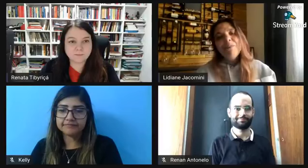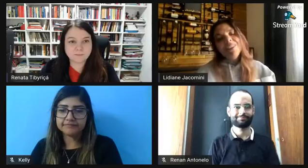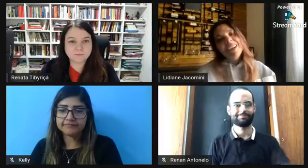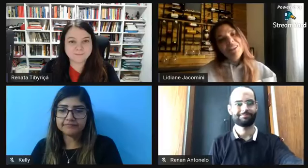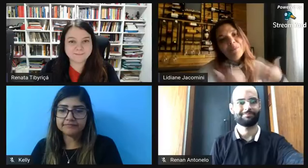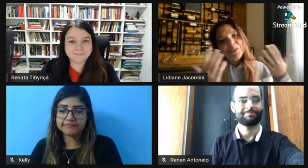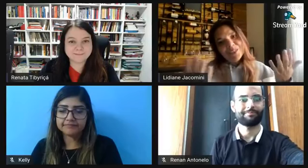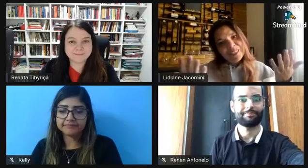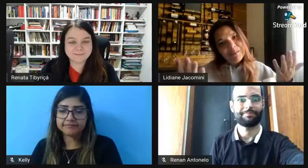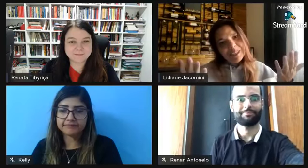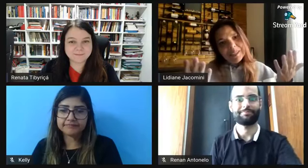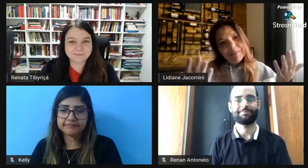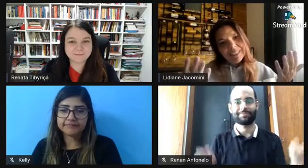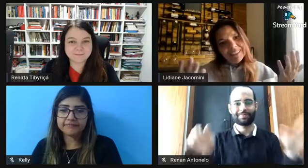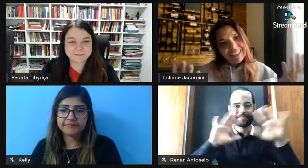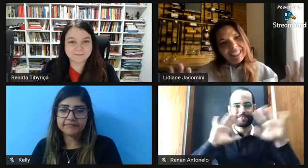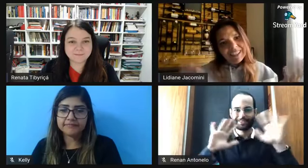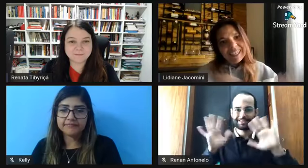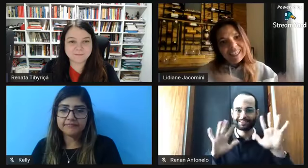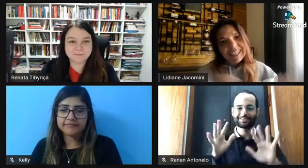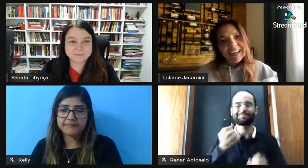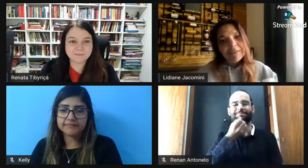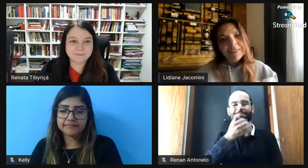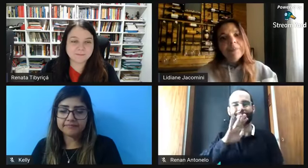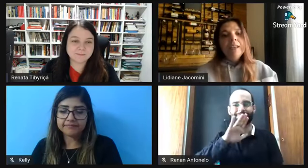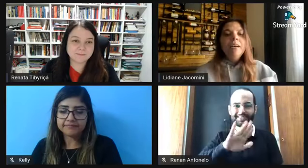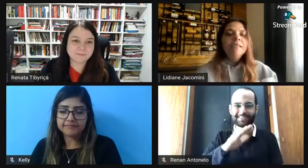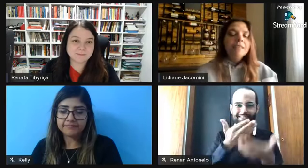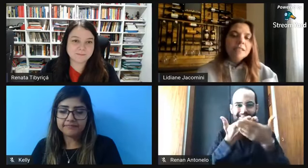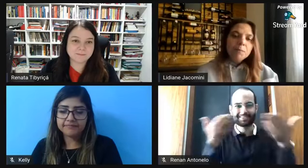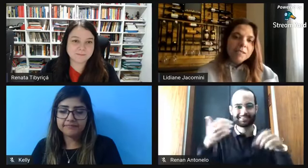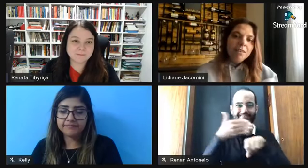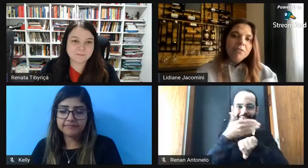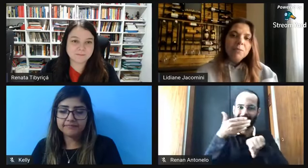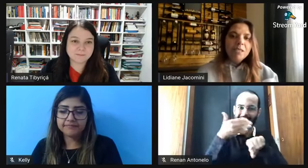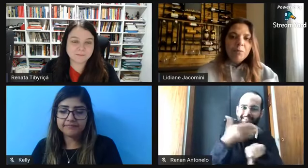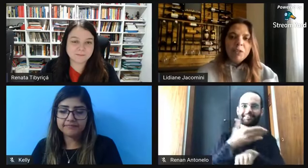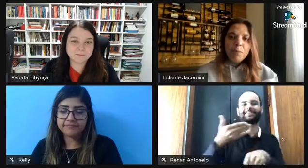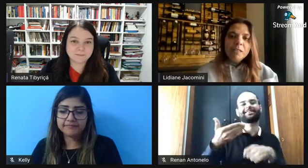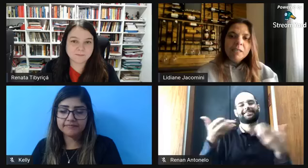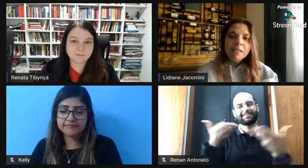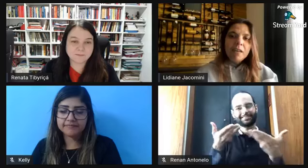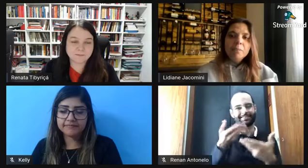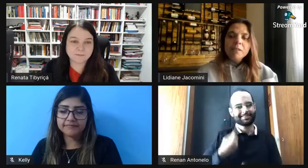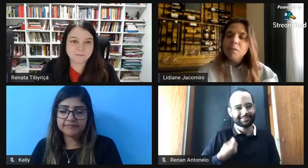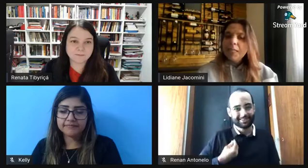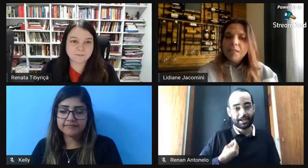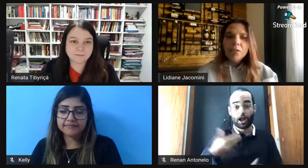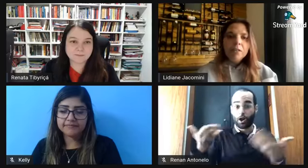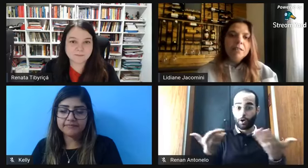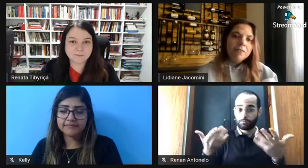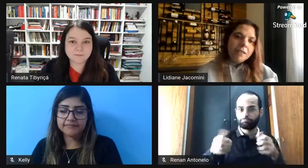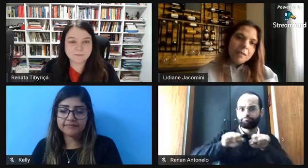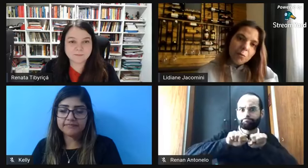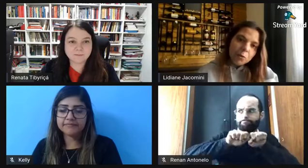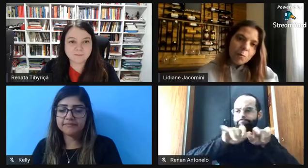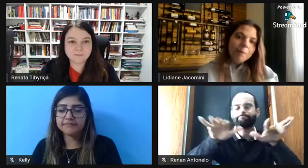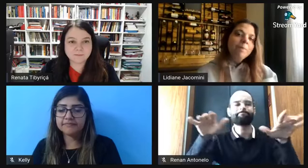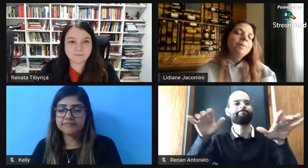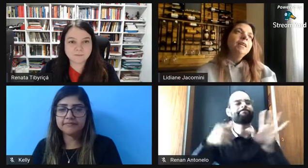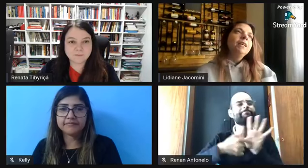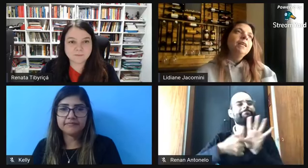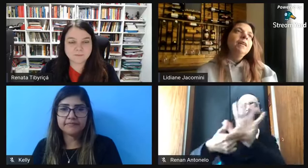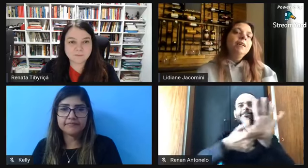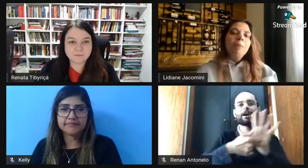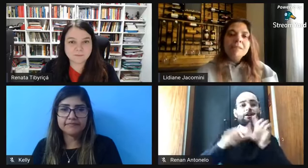noite, boa tarde para todos que estão participando aqui da nossa live. Essa transmissão foi especialmente pensada para a Semana Nacional da Deficiência